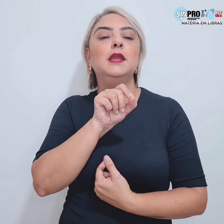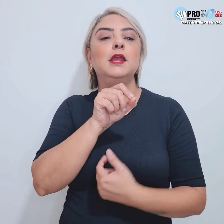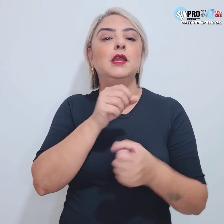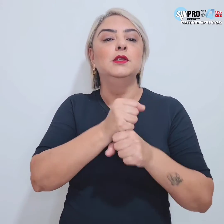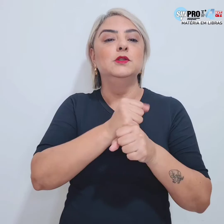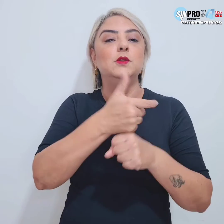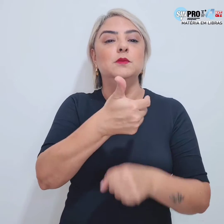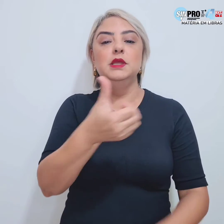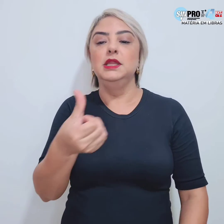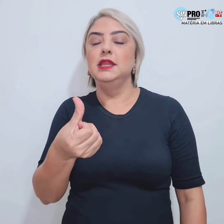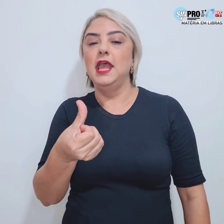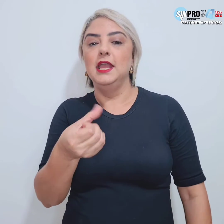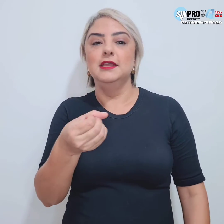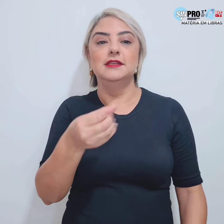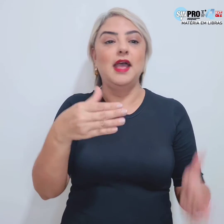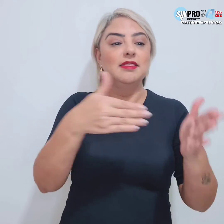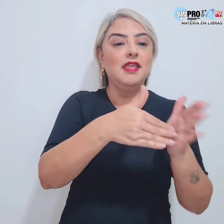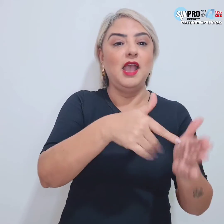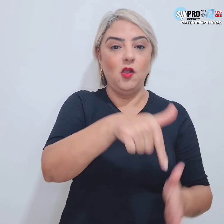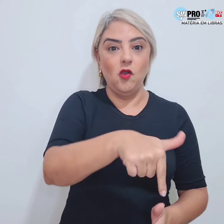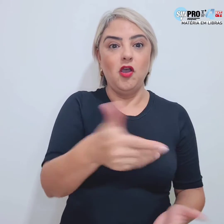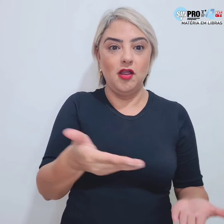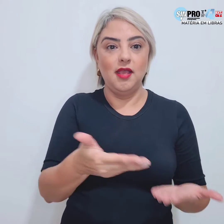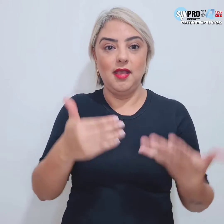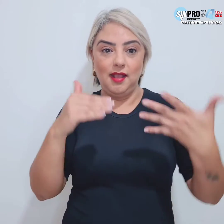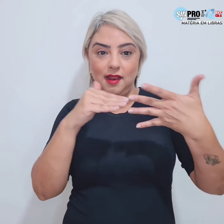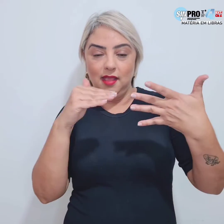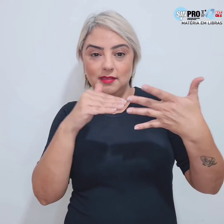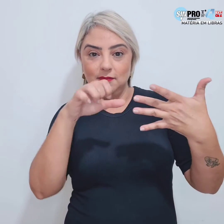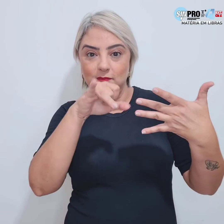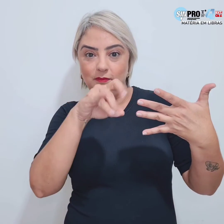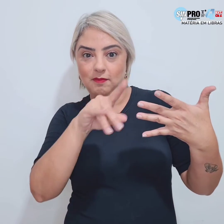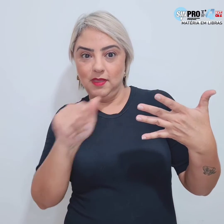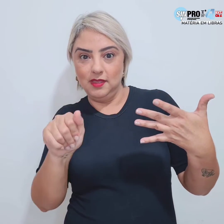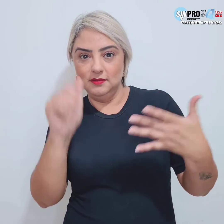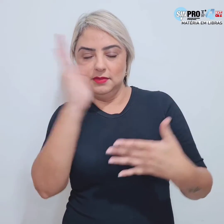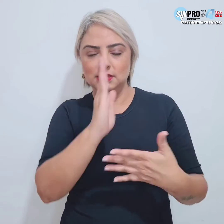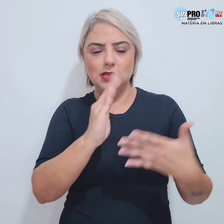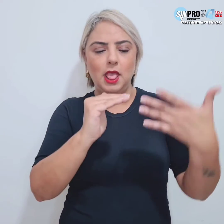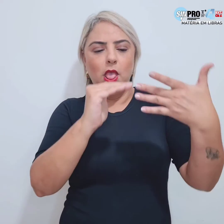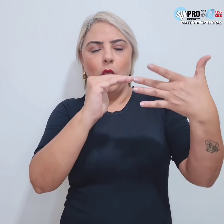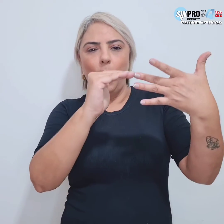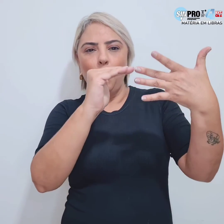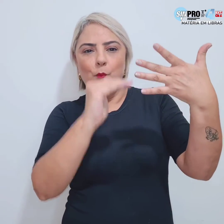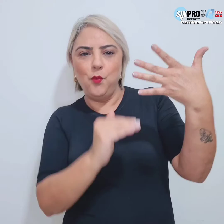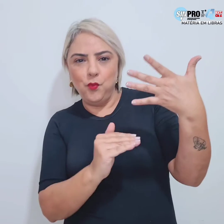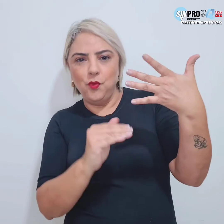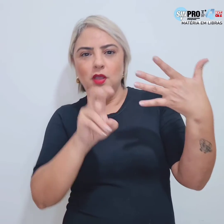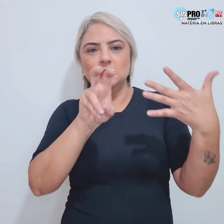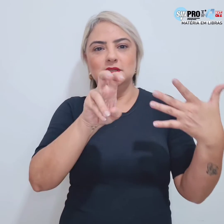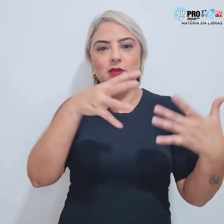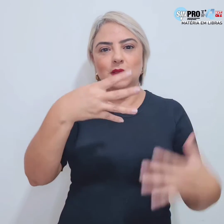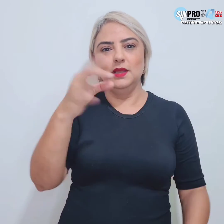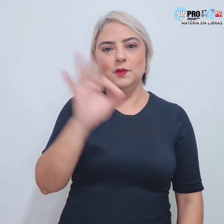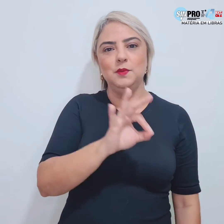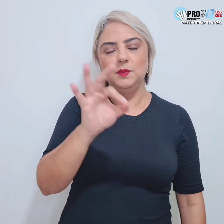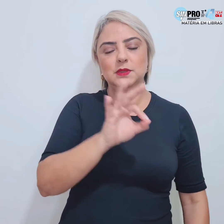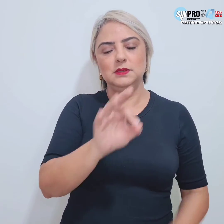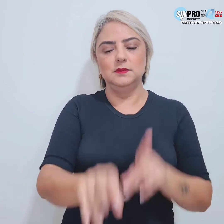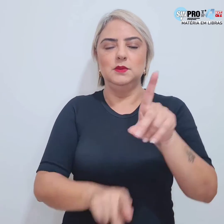para cá, a classe média brasileira caiu de 54% da população